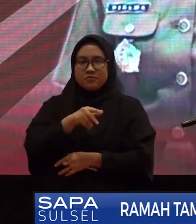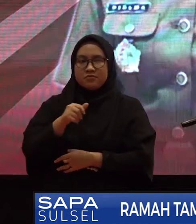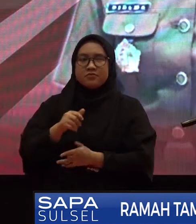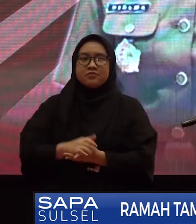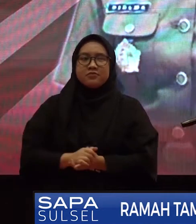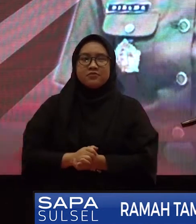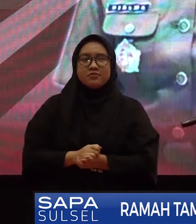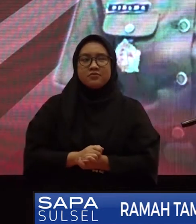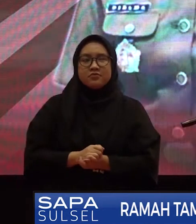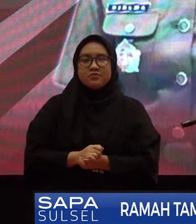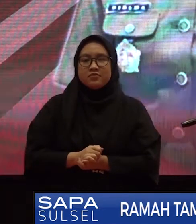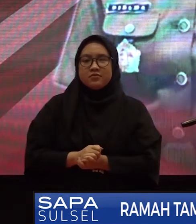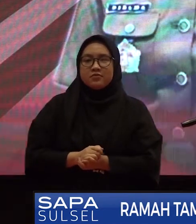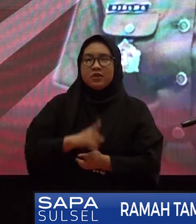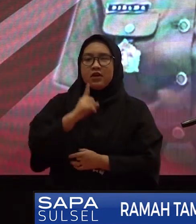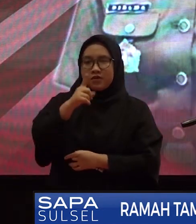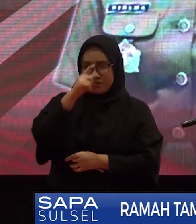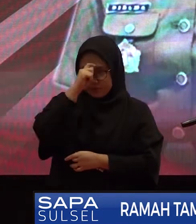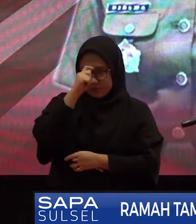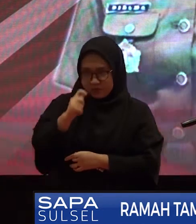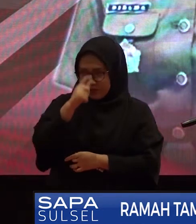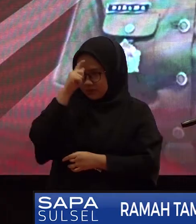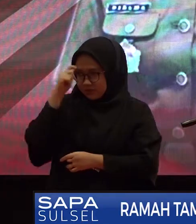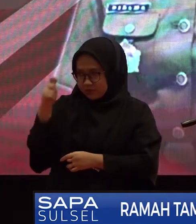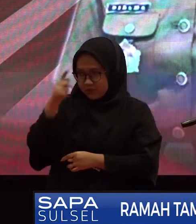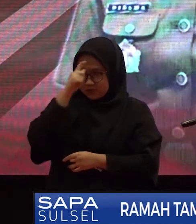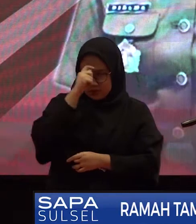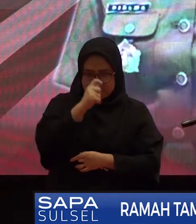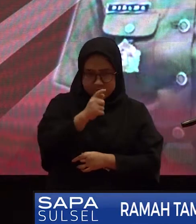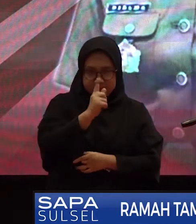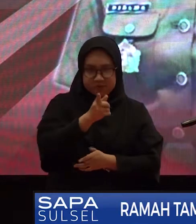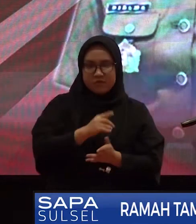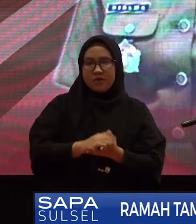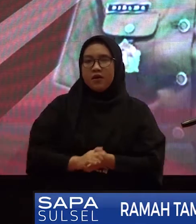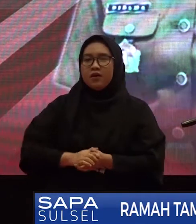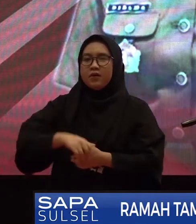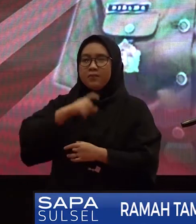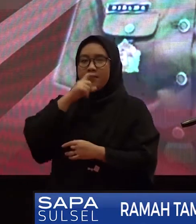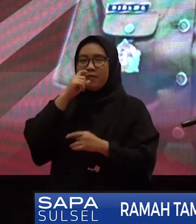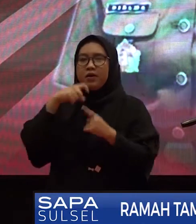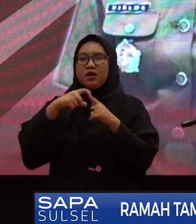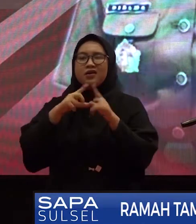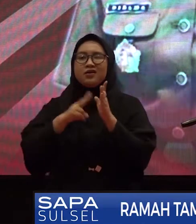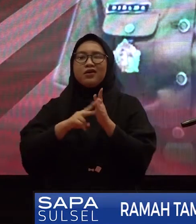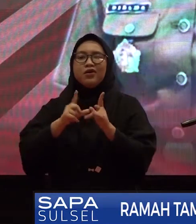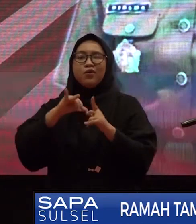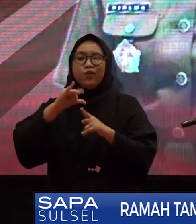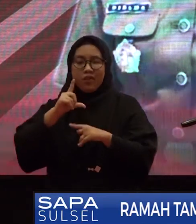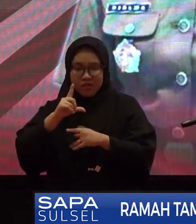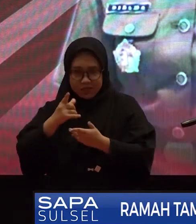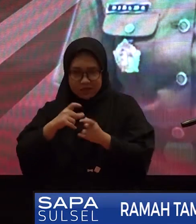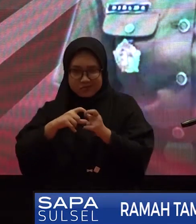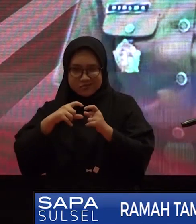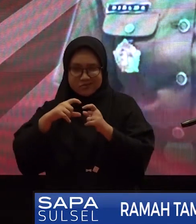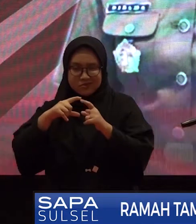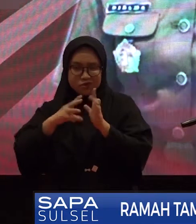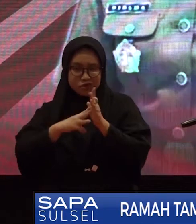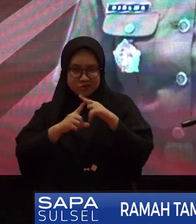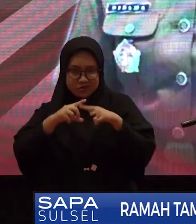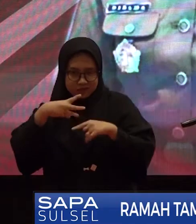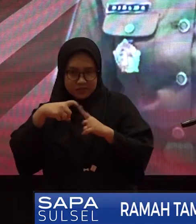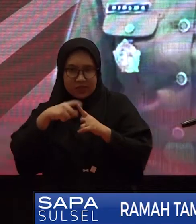mewakili yang kami hormati Kanwil BP jam soostek yang diwakili oleh